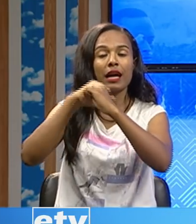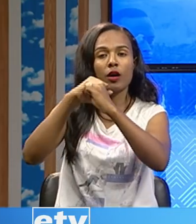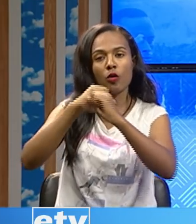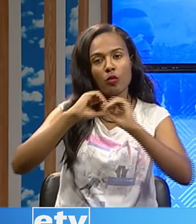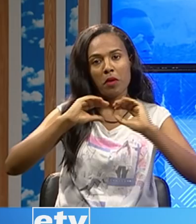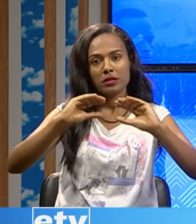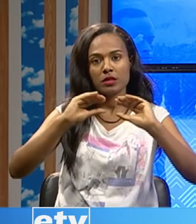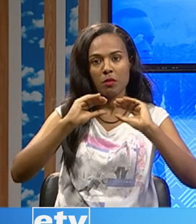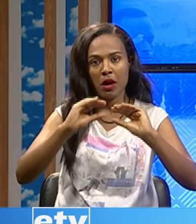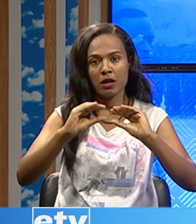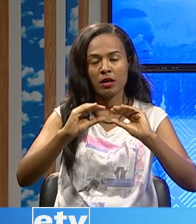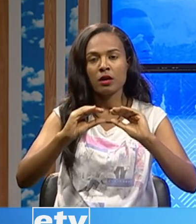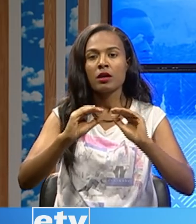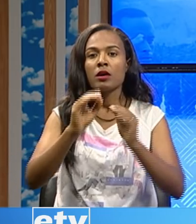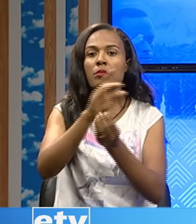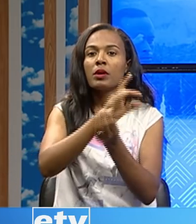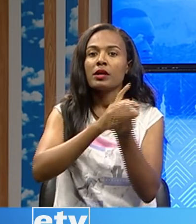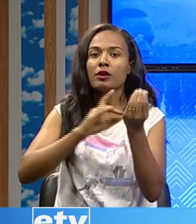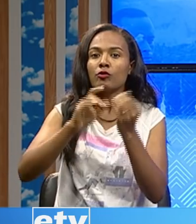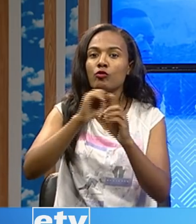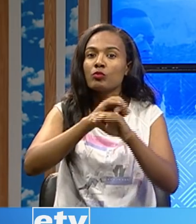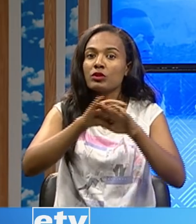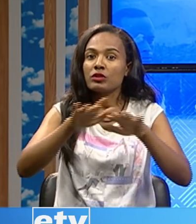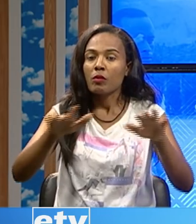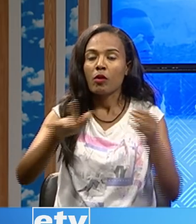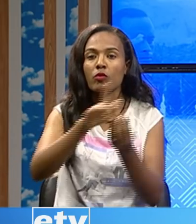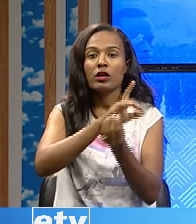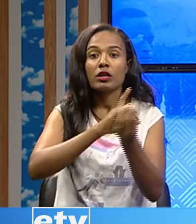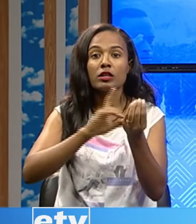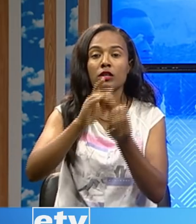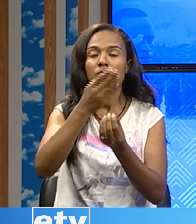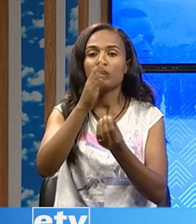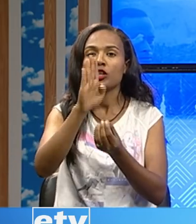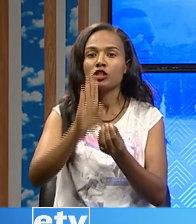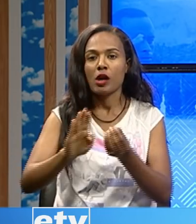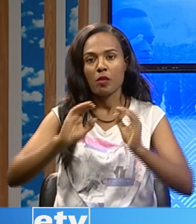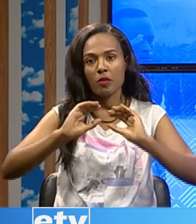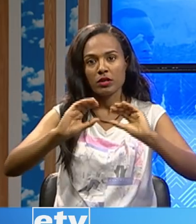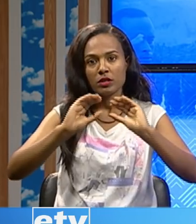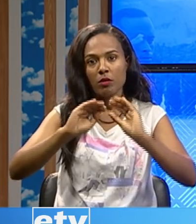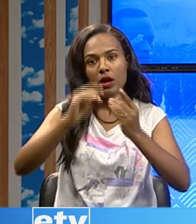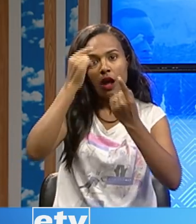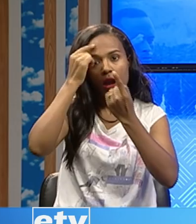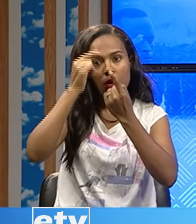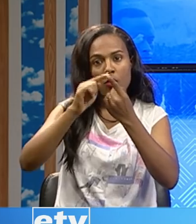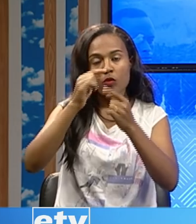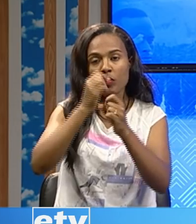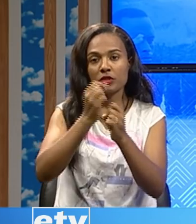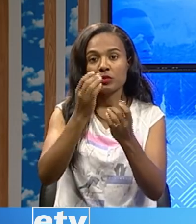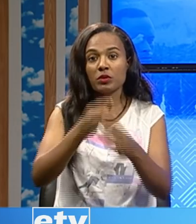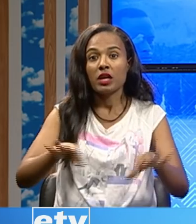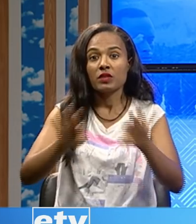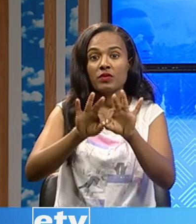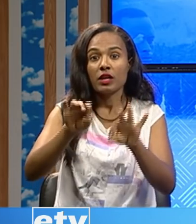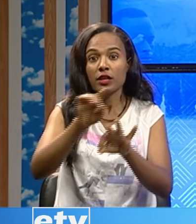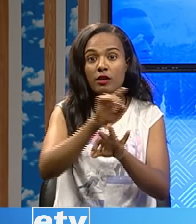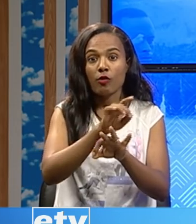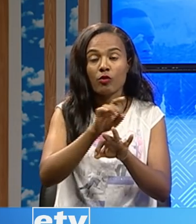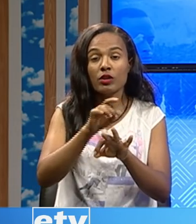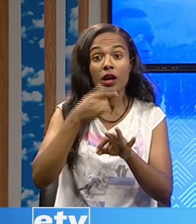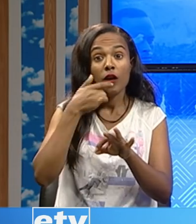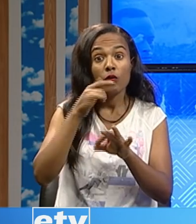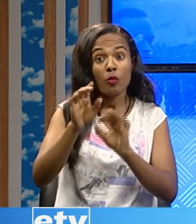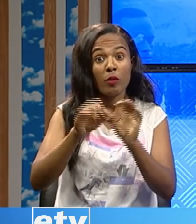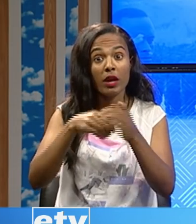ይችላል በየክልል ብትሰማሩ የክልል ሚሊሻዎችን ማስተማር አላማውን ማስጨበጥ አስፈላጊ ከሆነ መርቶ መሄድ ሊሆን ይችላል